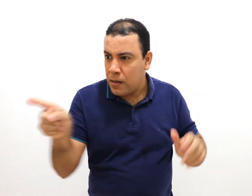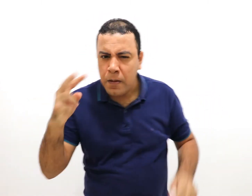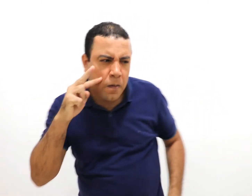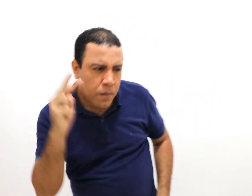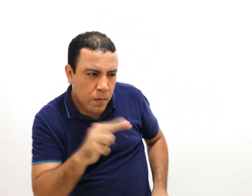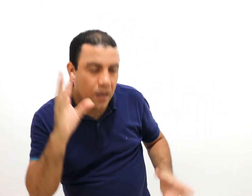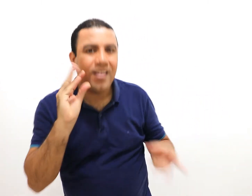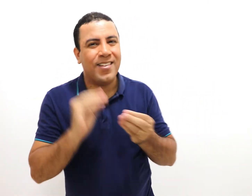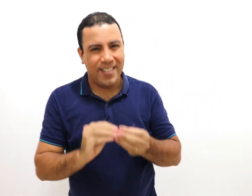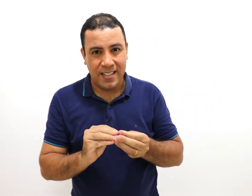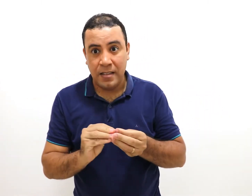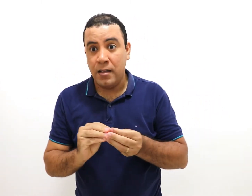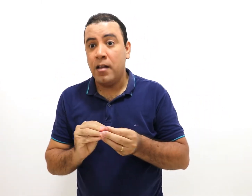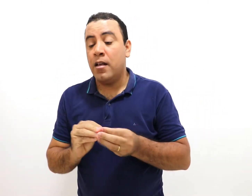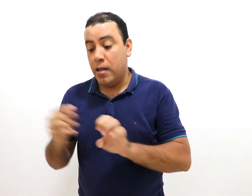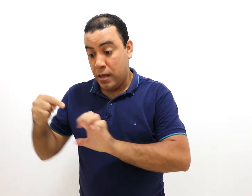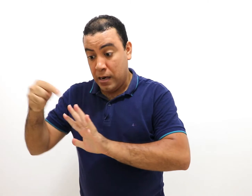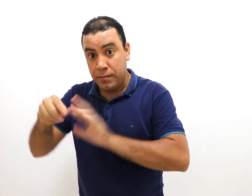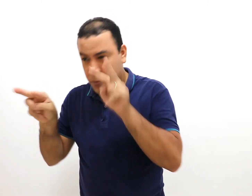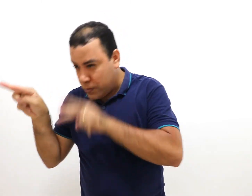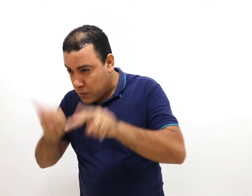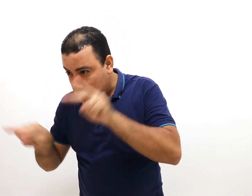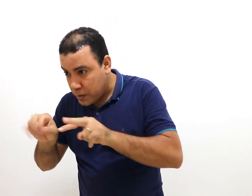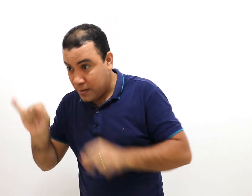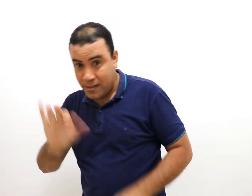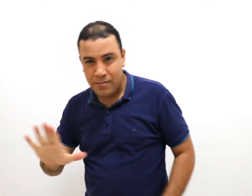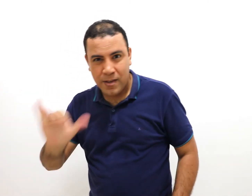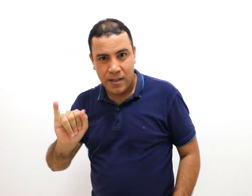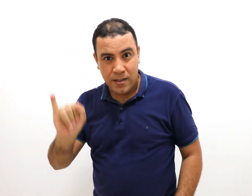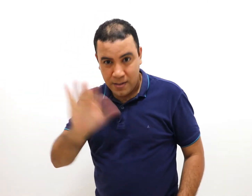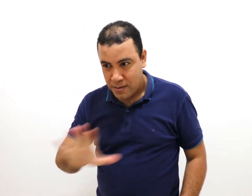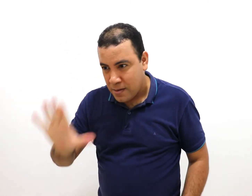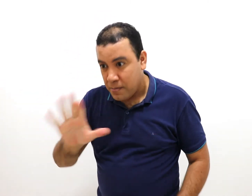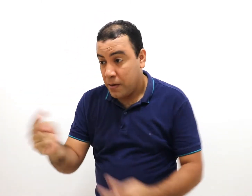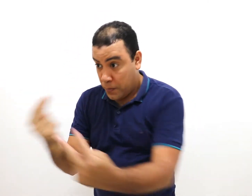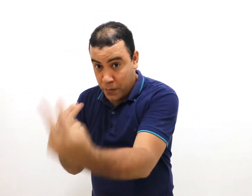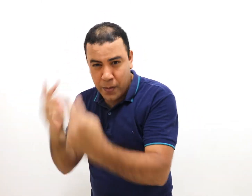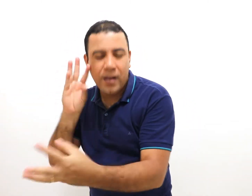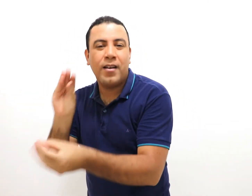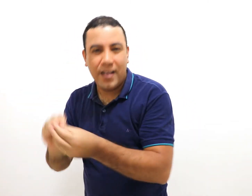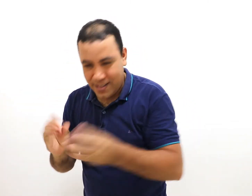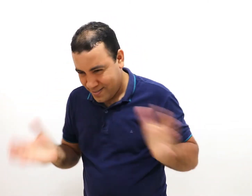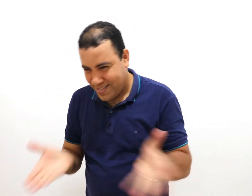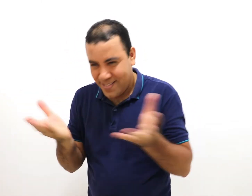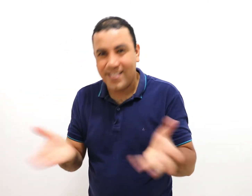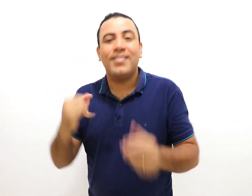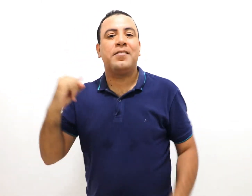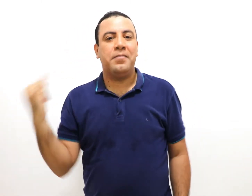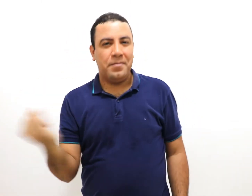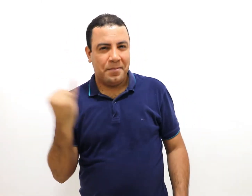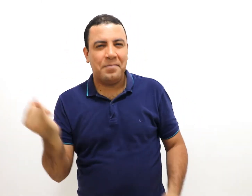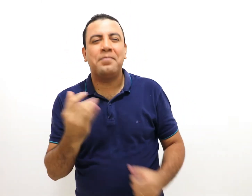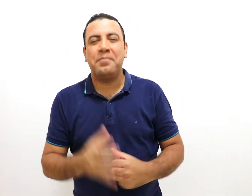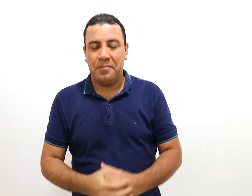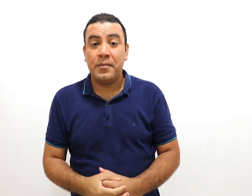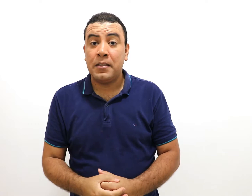linguísticos, as frases em libras, e os visuais, imagéticos. Essa